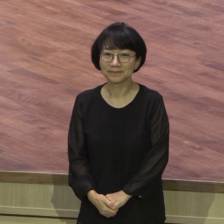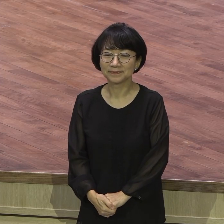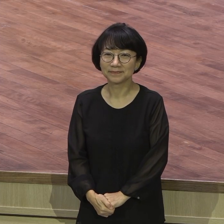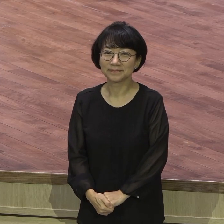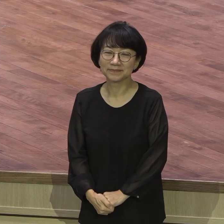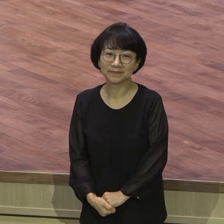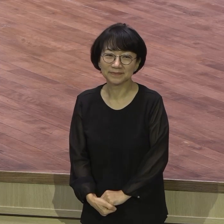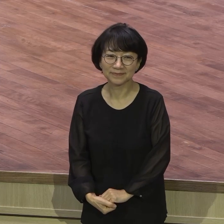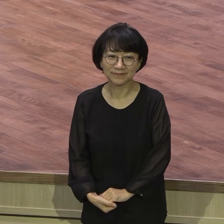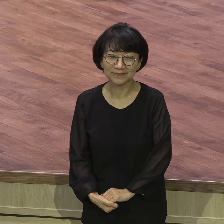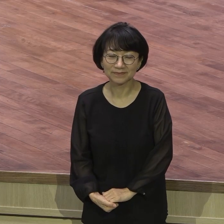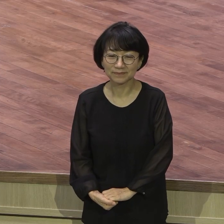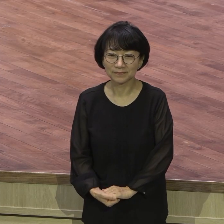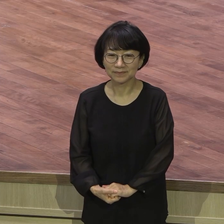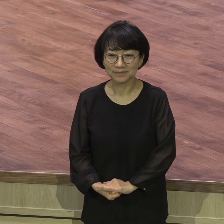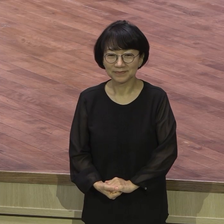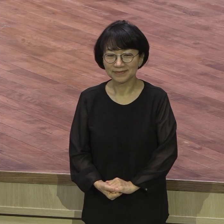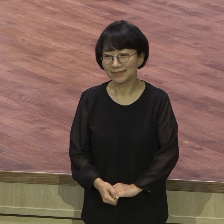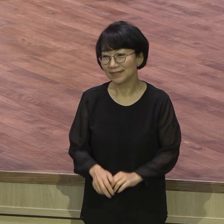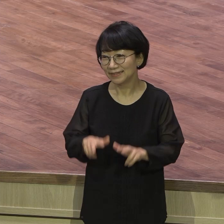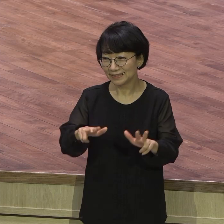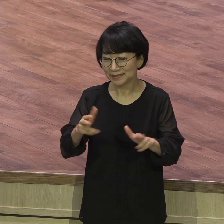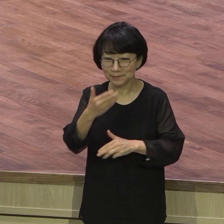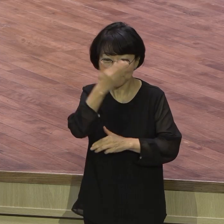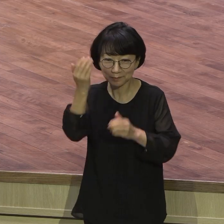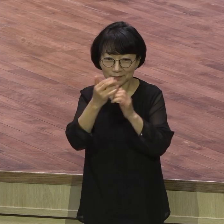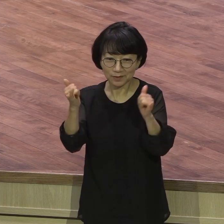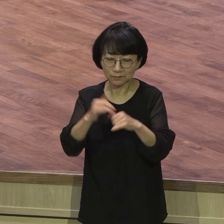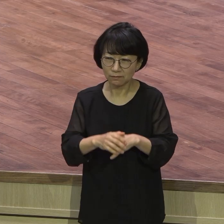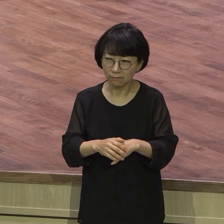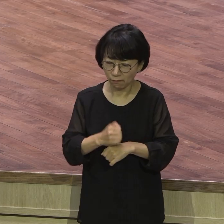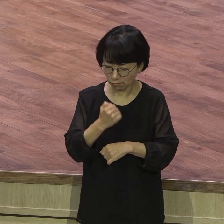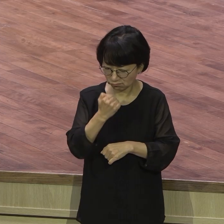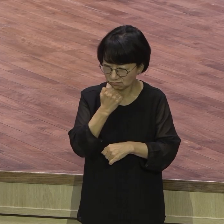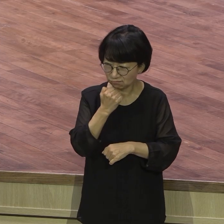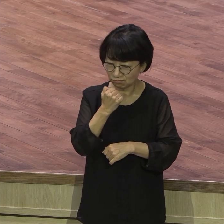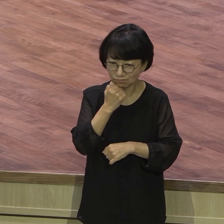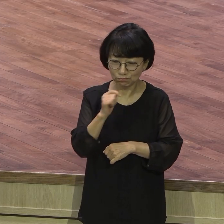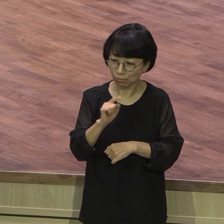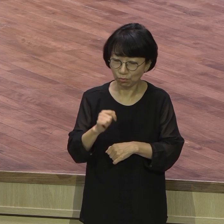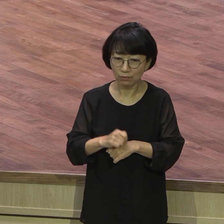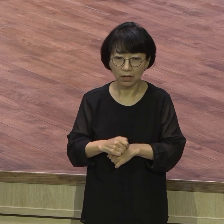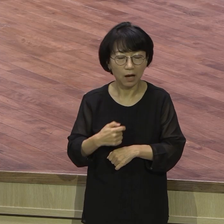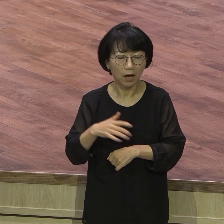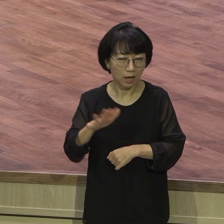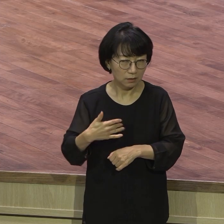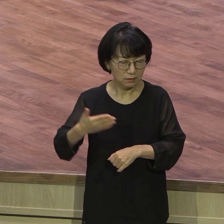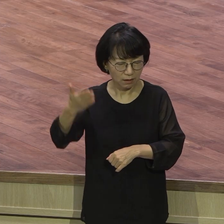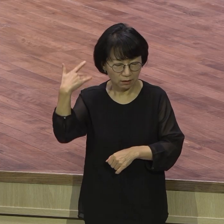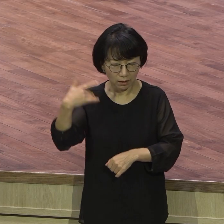지금 생각하는 지금 여러분 세대가 볼 때는 무슨 그런 일이 있나 그때 심각했습니다.